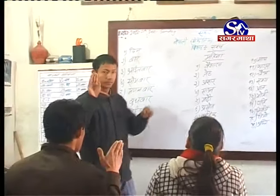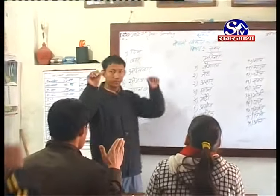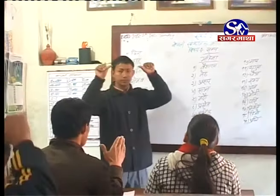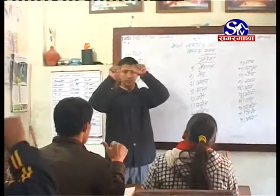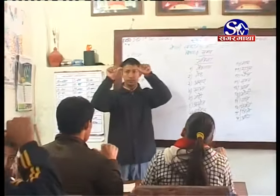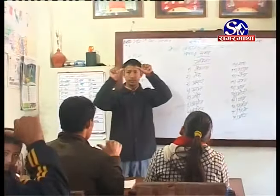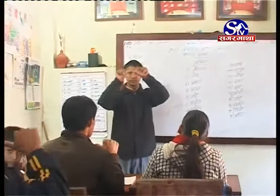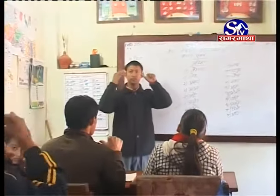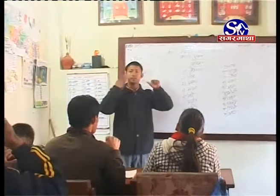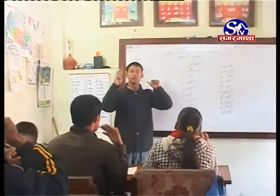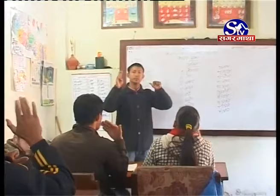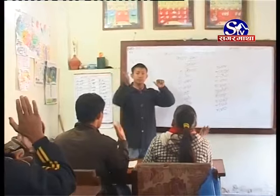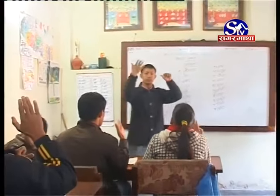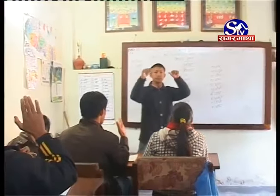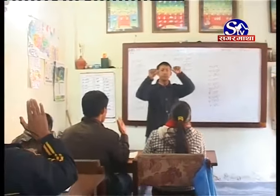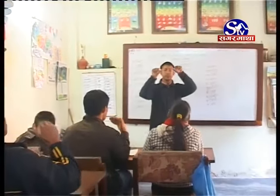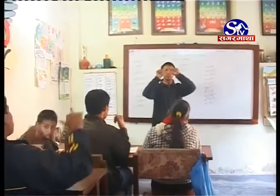संस्थाहरूको पहलमा राजधानी बाहिरका जम्मा